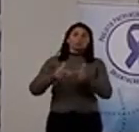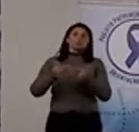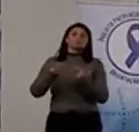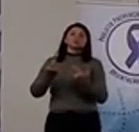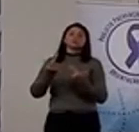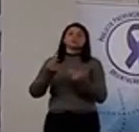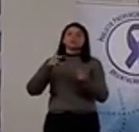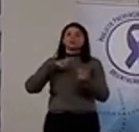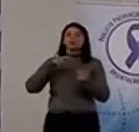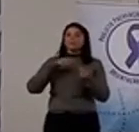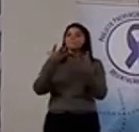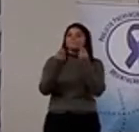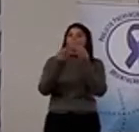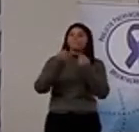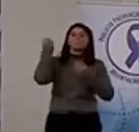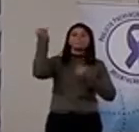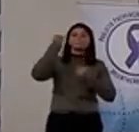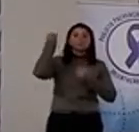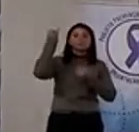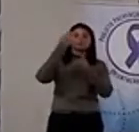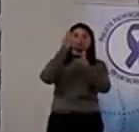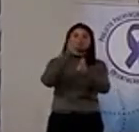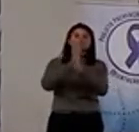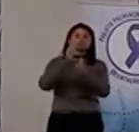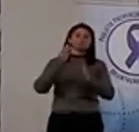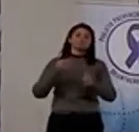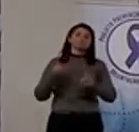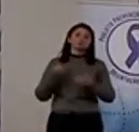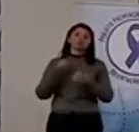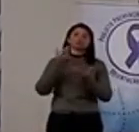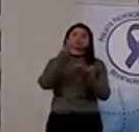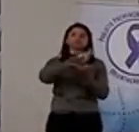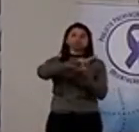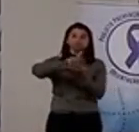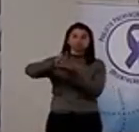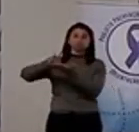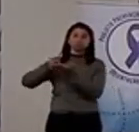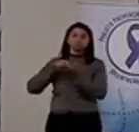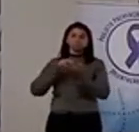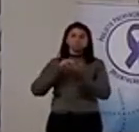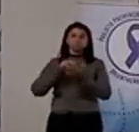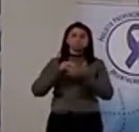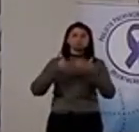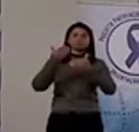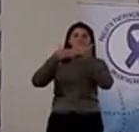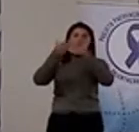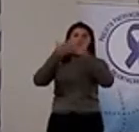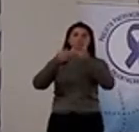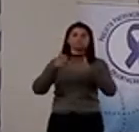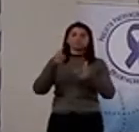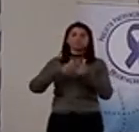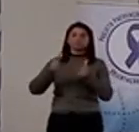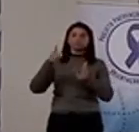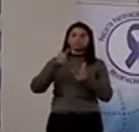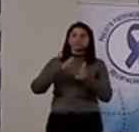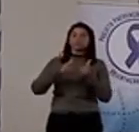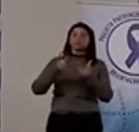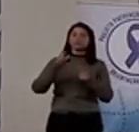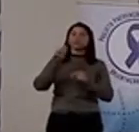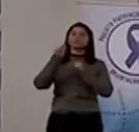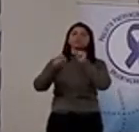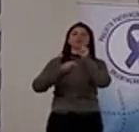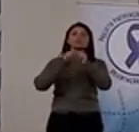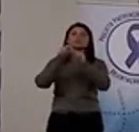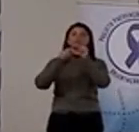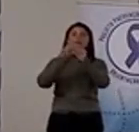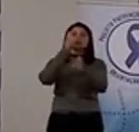pode ser muito importante para diagnosticar algumas síndromes. Mas é bom lembrar uma coisa, o cariótipo, ele detecta